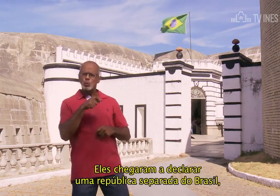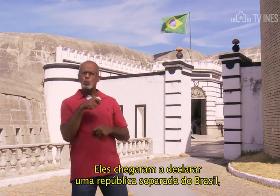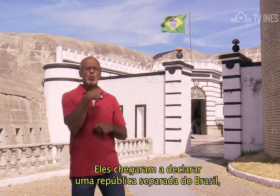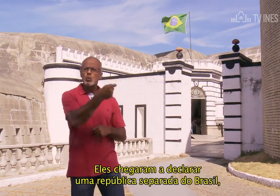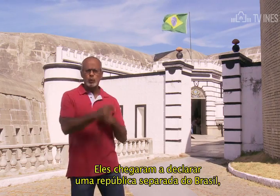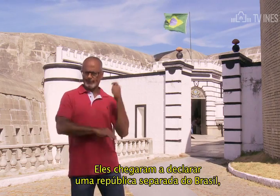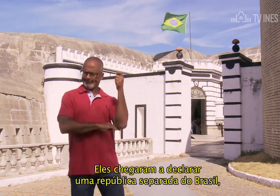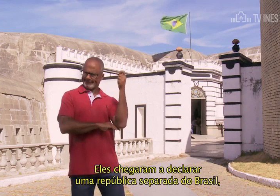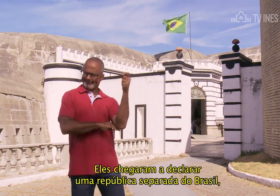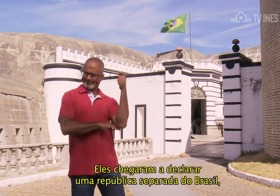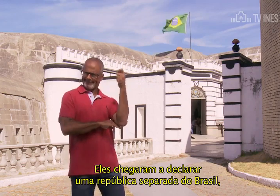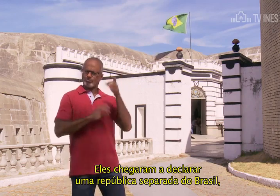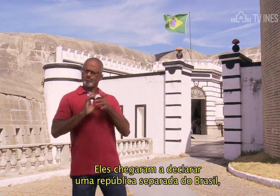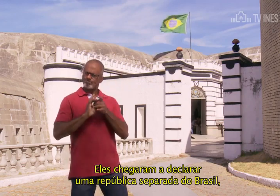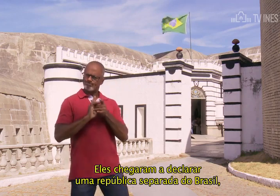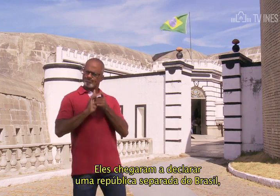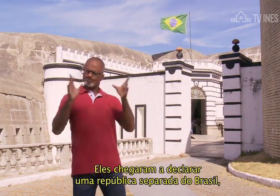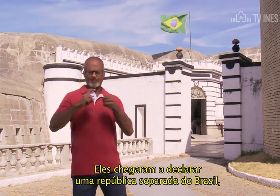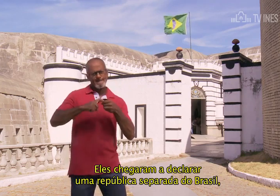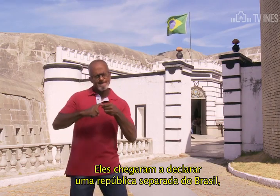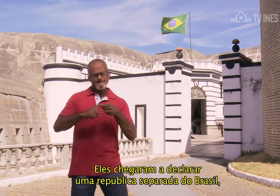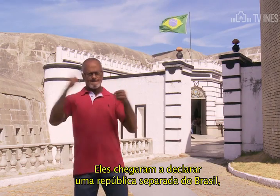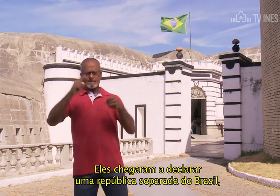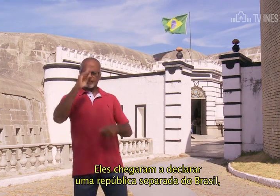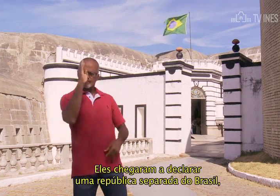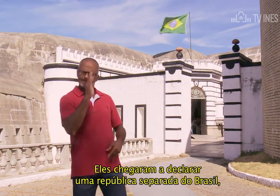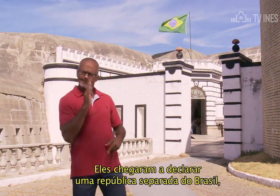declarar uma república separada do Brasil,